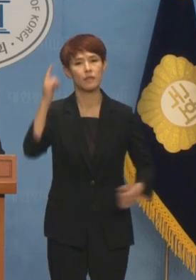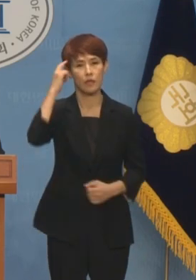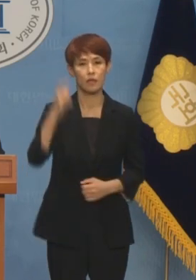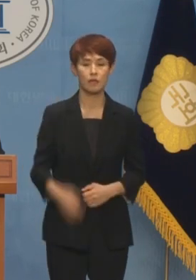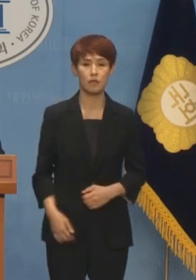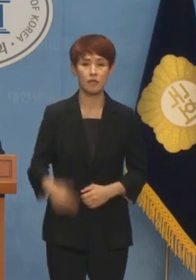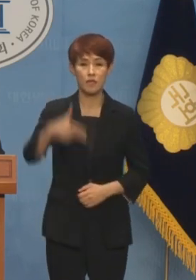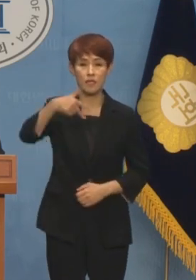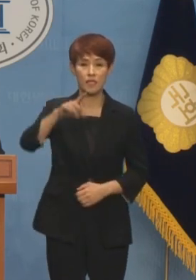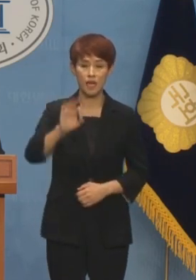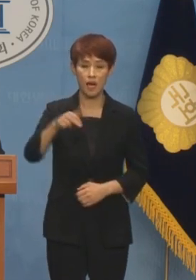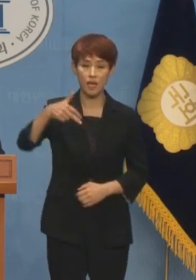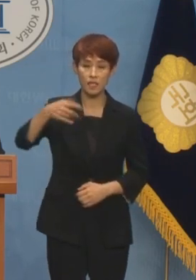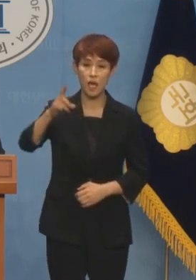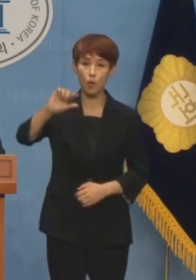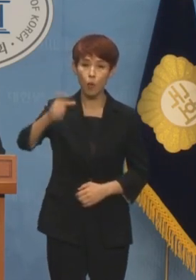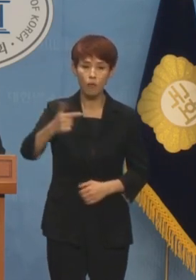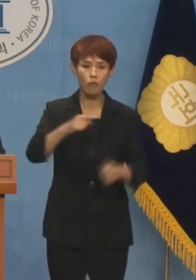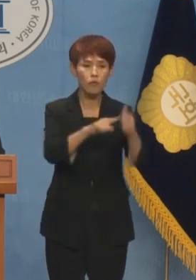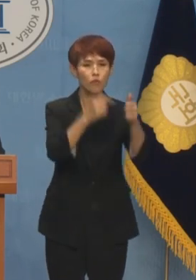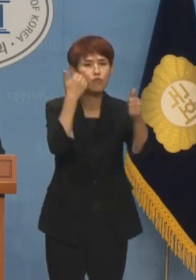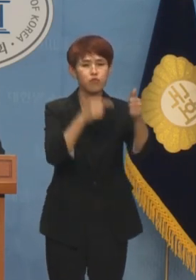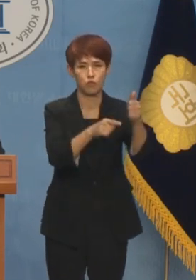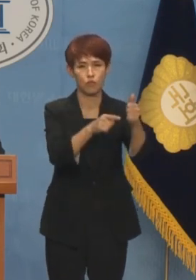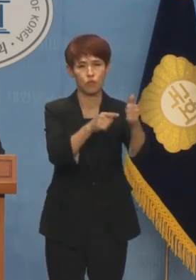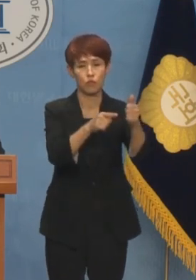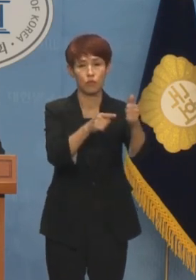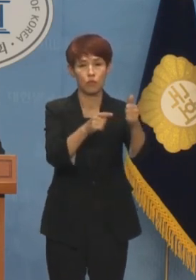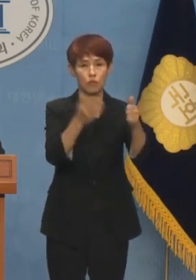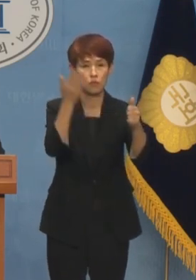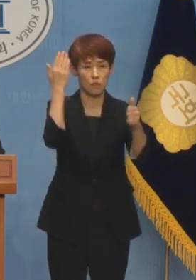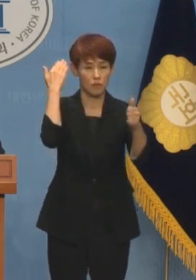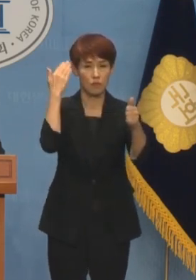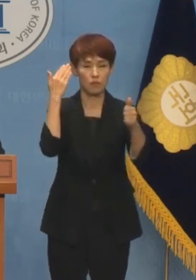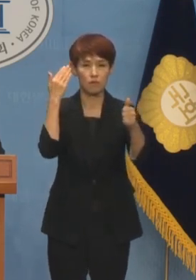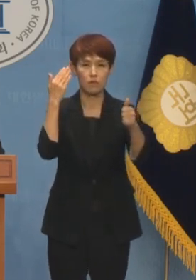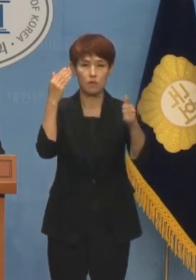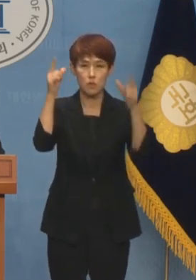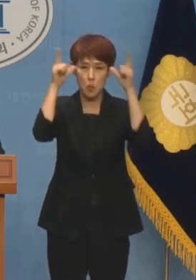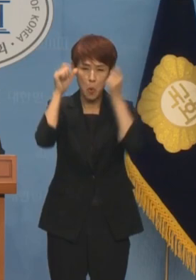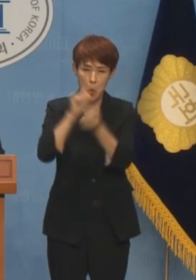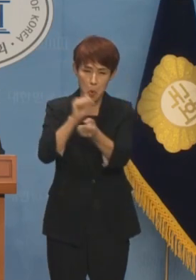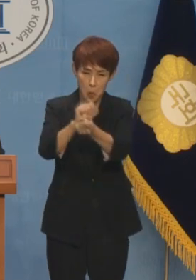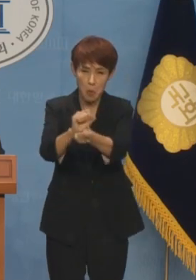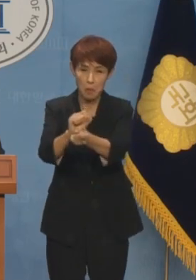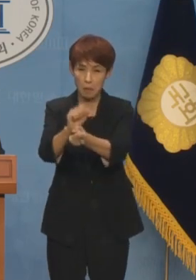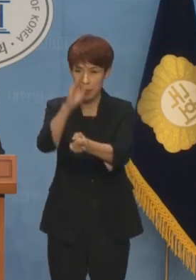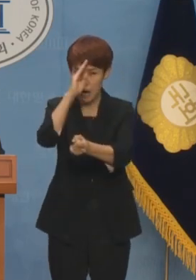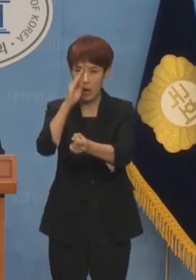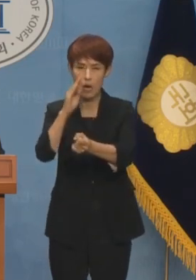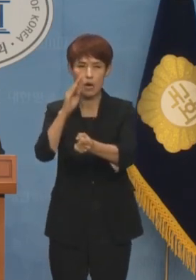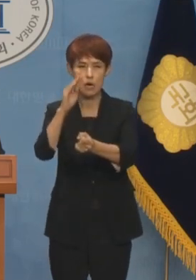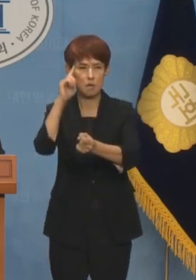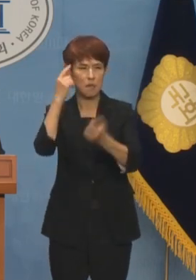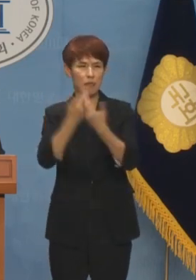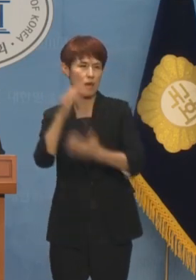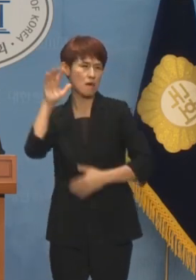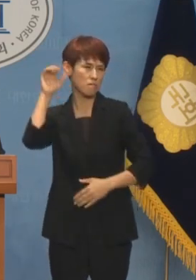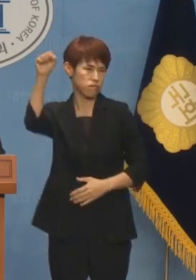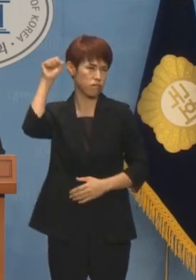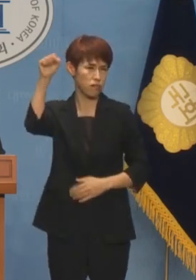장제원 의원이 누구입니까? 과거 광우병 촛불 집회 가잉 진압을